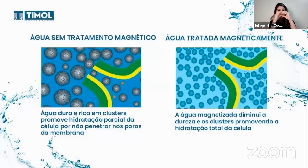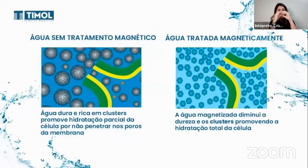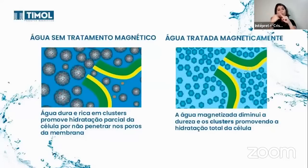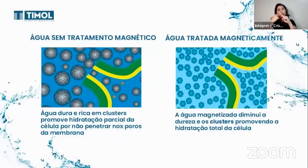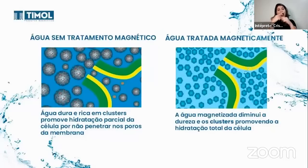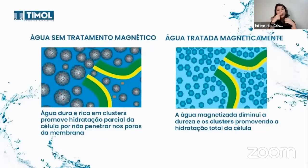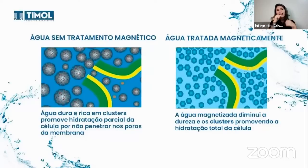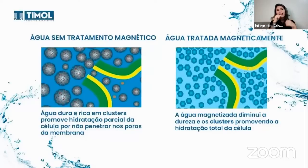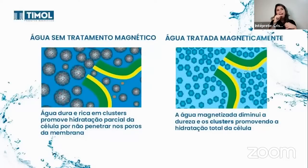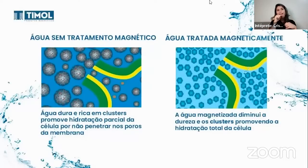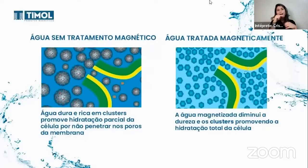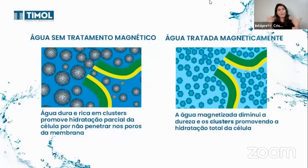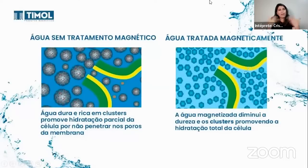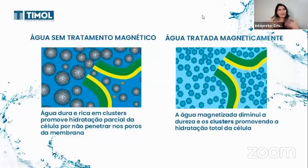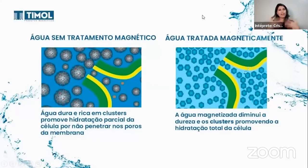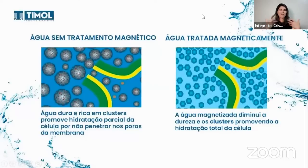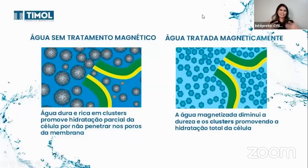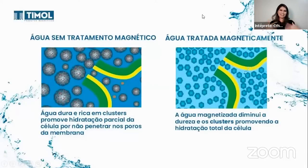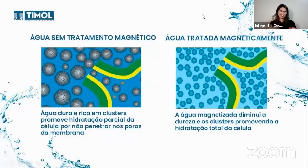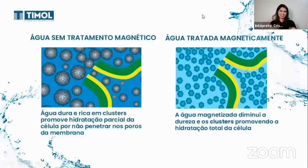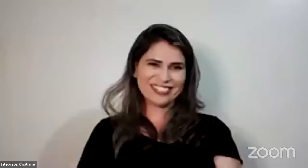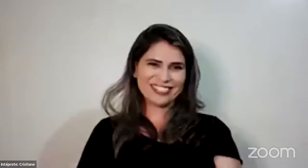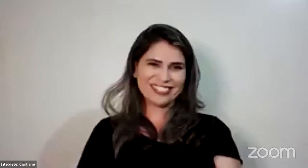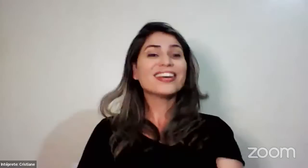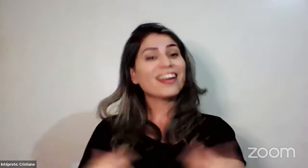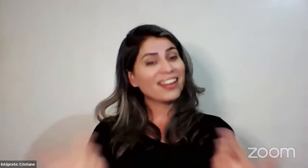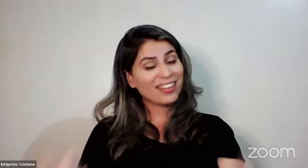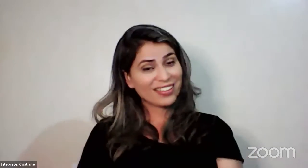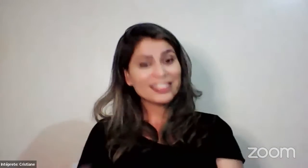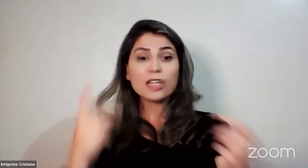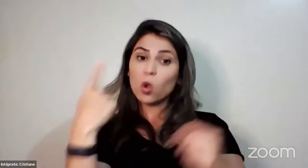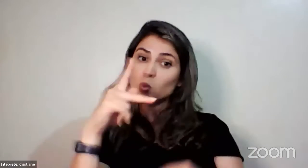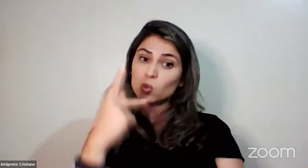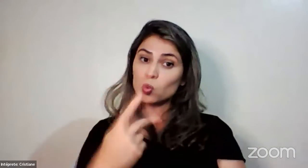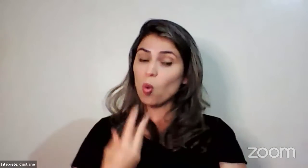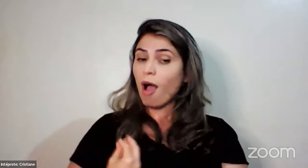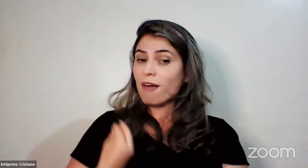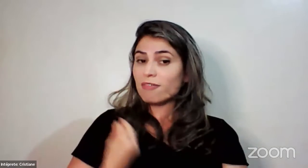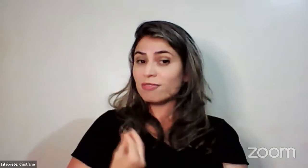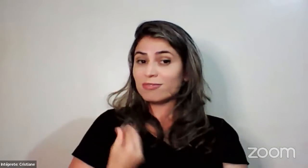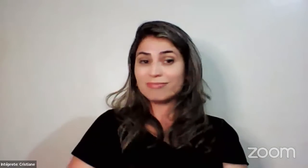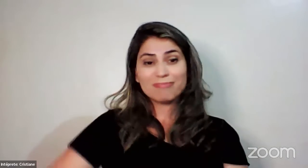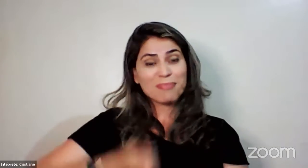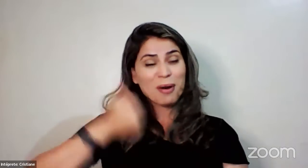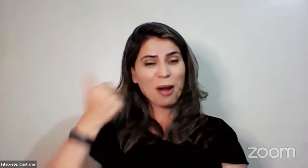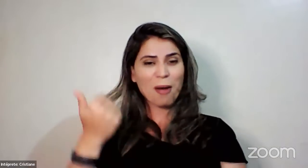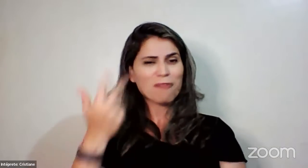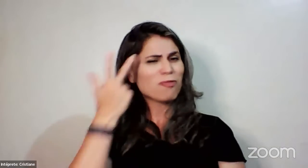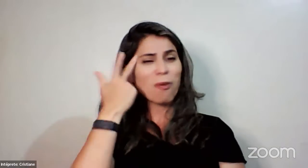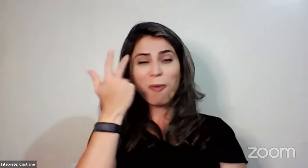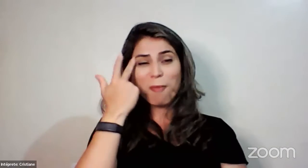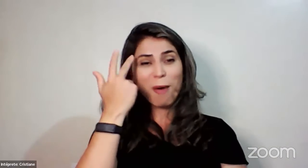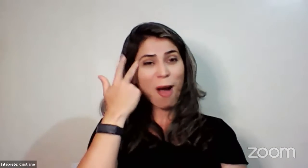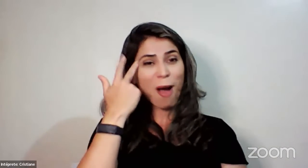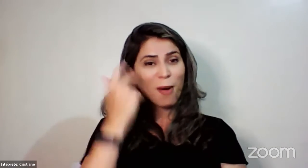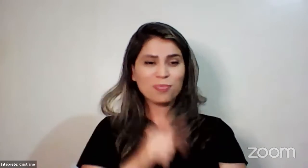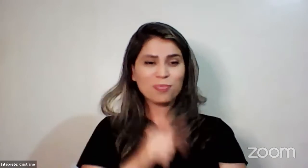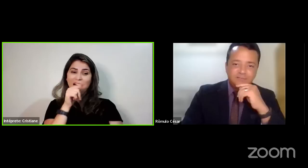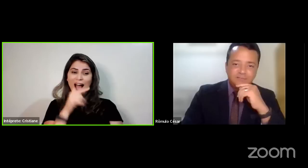melhorado seis vezes. Ou seja, não vai alterar a rotina de ninguém. Todos nós podemos